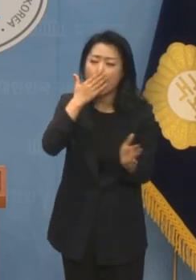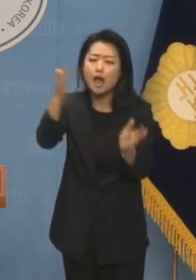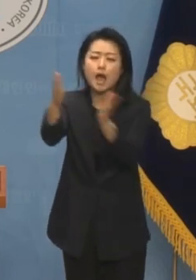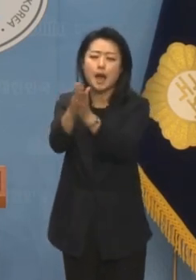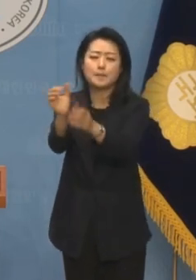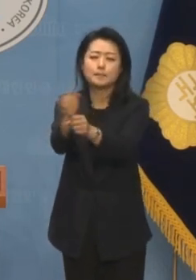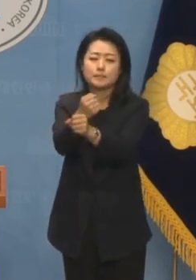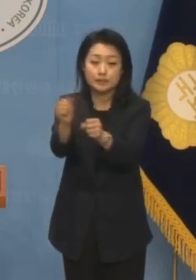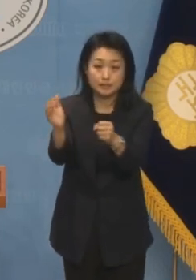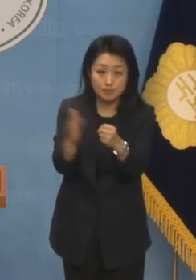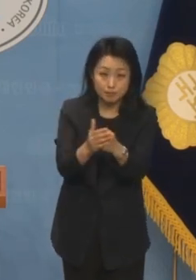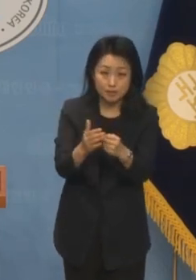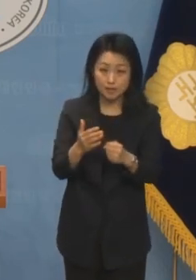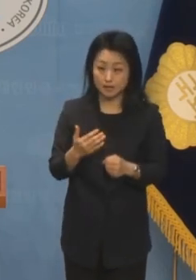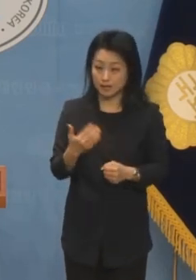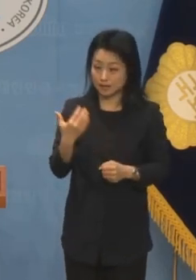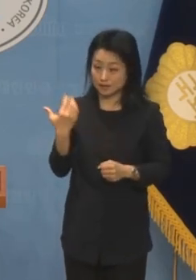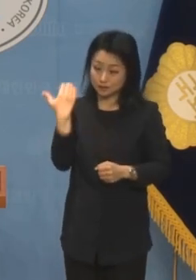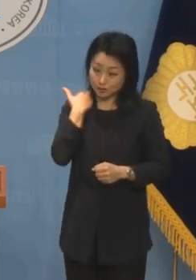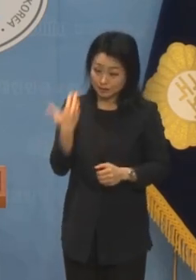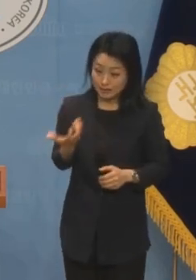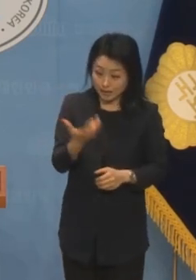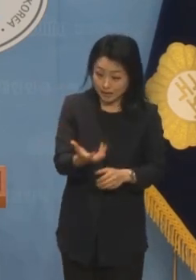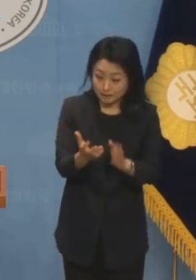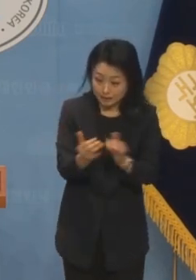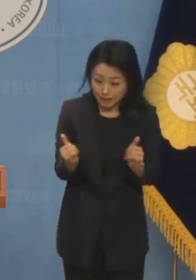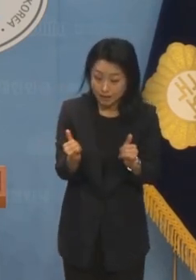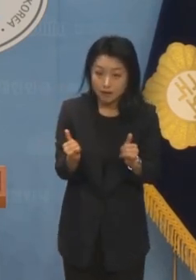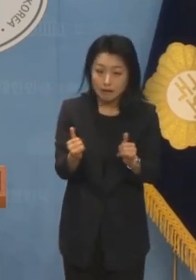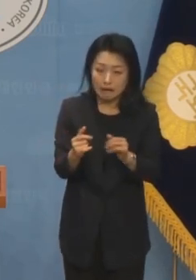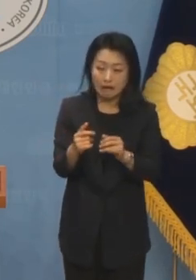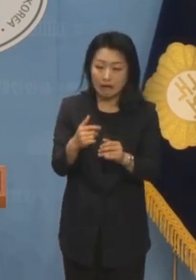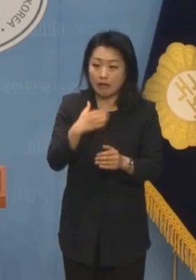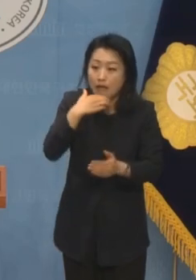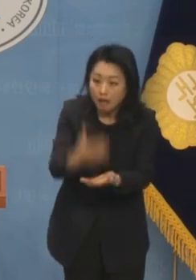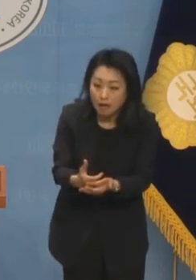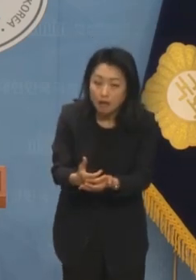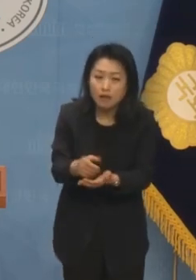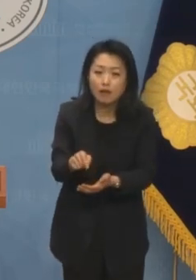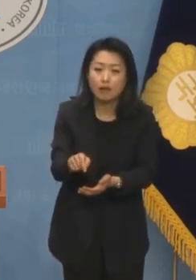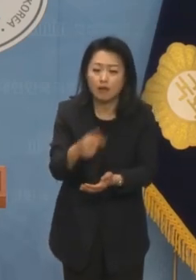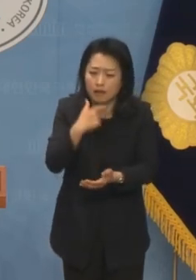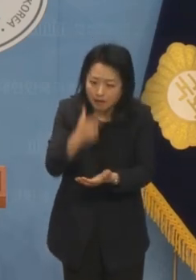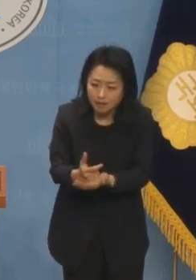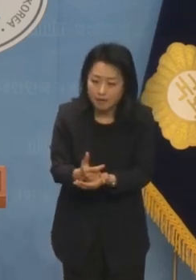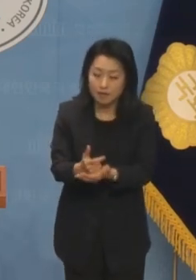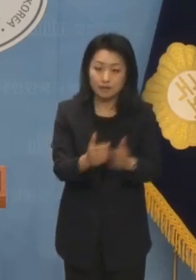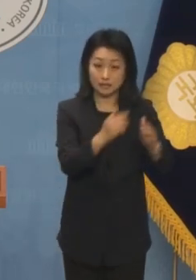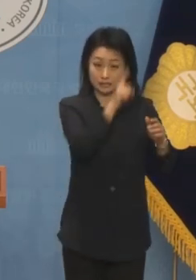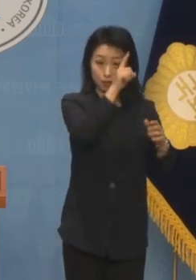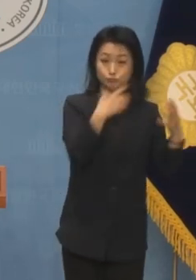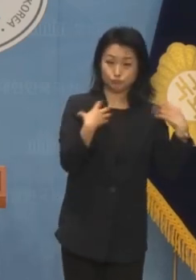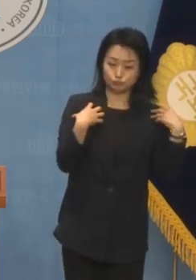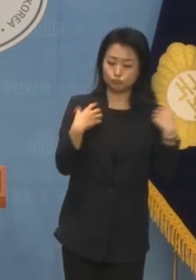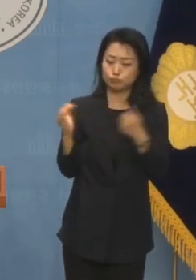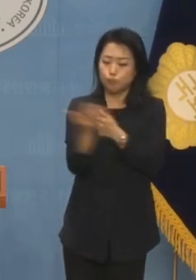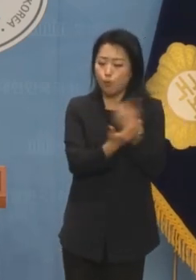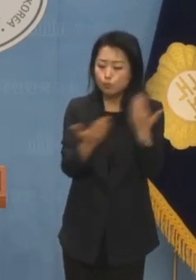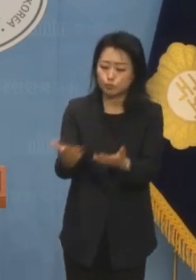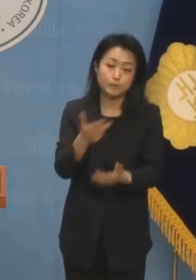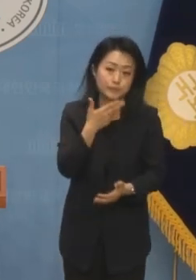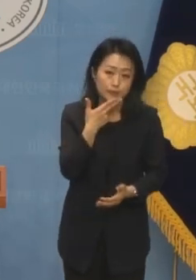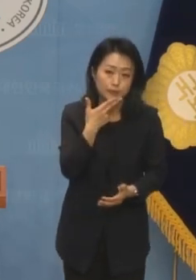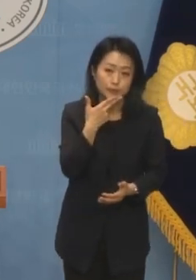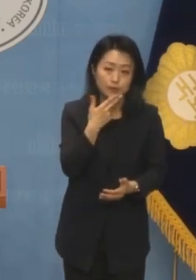정부와 정치권이 세입자 보호할 안전장치 하나 마련하지 않았습니다. 정부 정책의